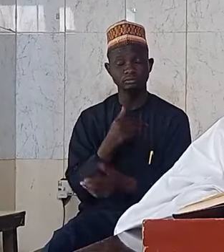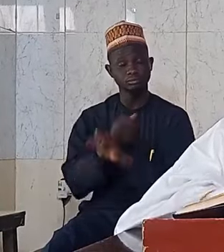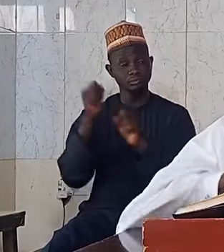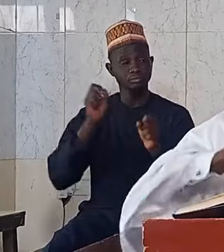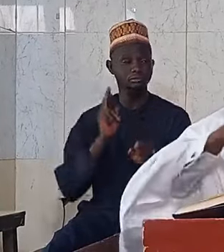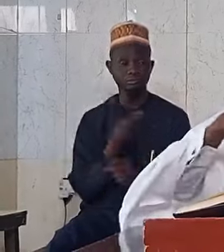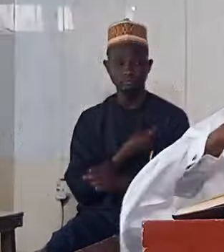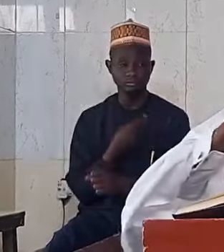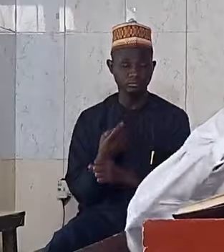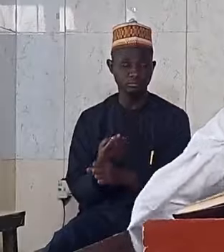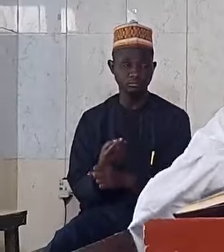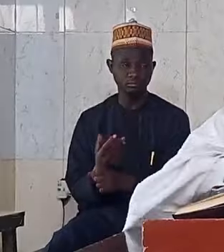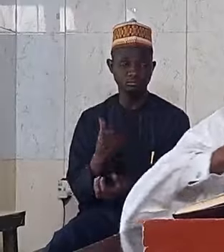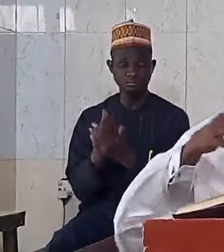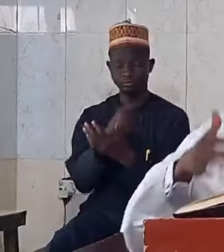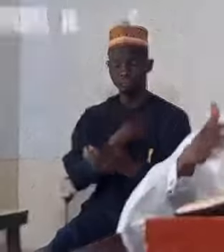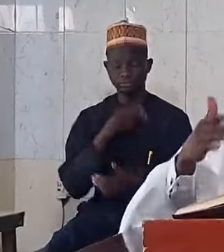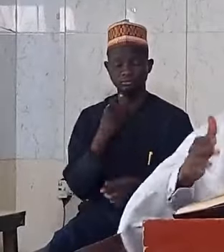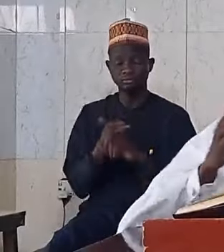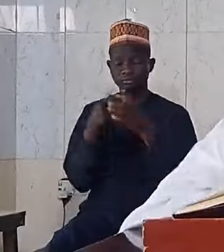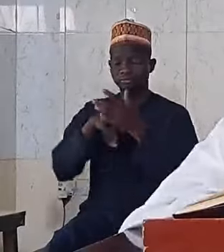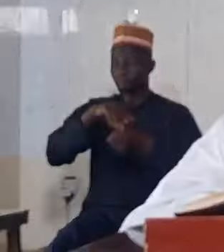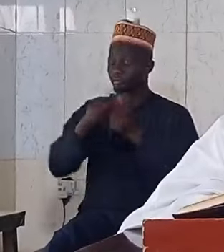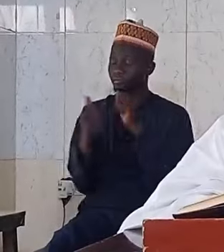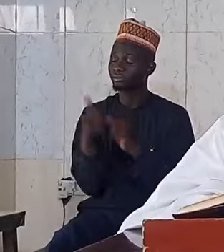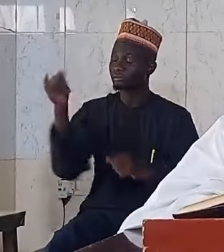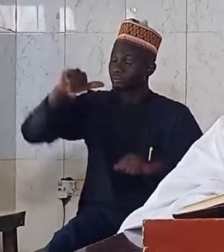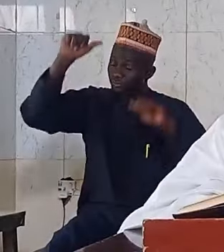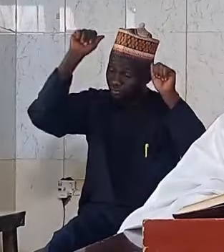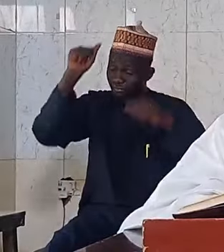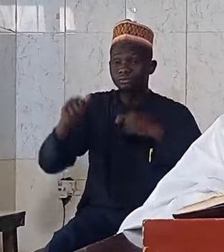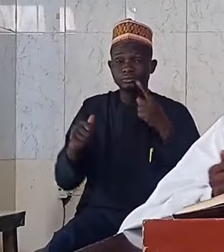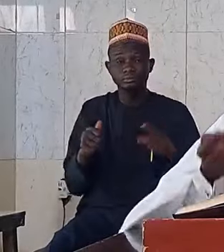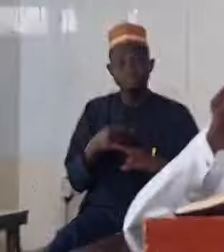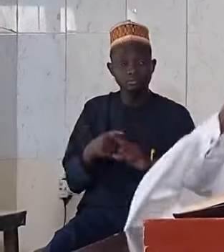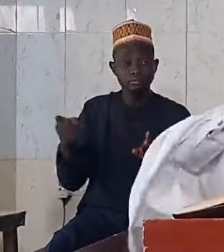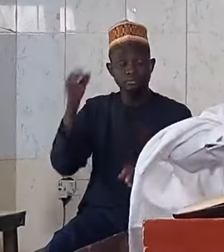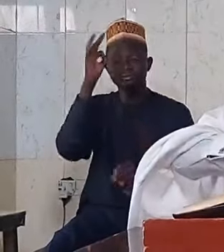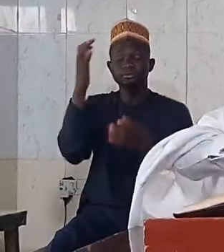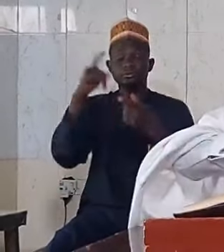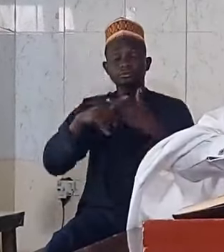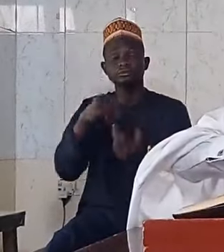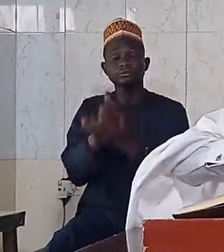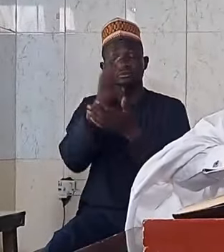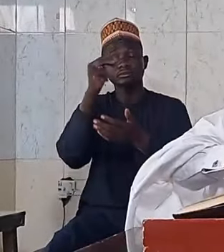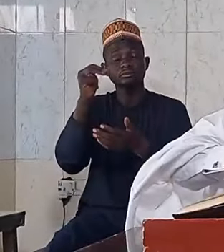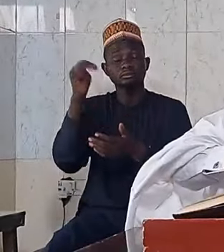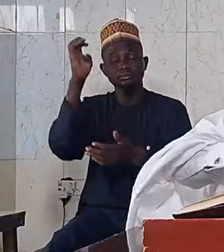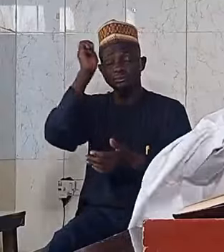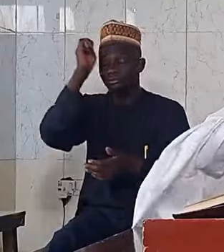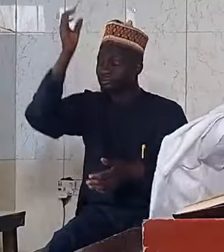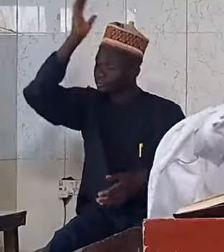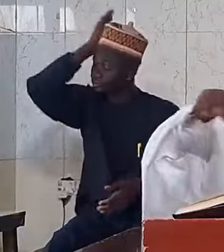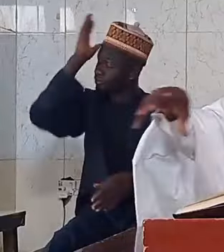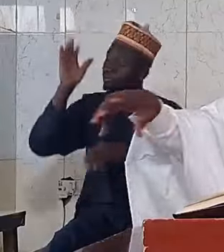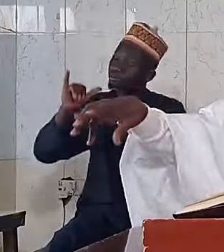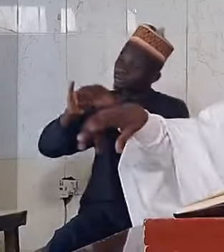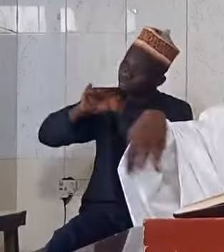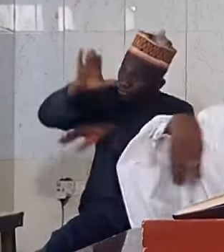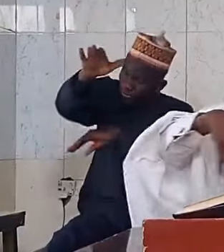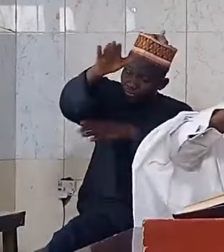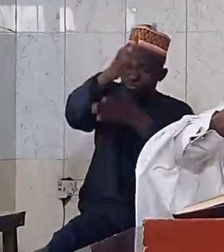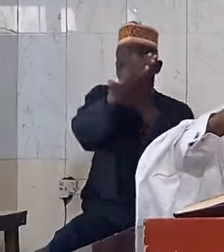ka zama mana kai ne mai taimakon mu daga wannan hali da muke ciki ba ma in ya tashi taimakon nasu me zai faru sababi